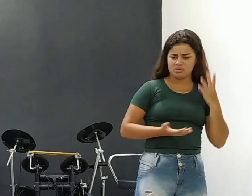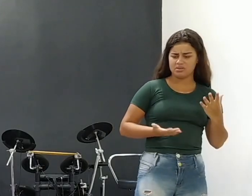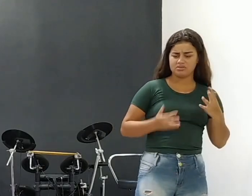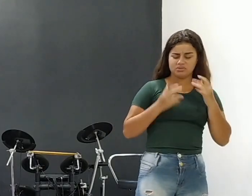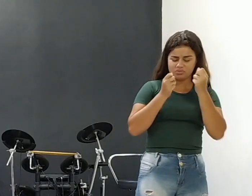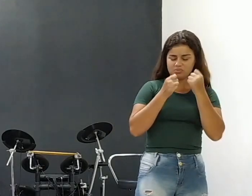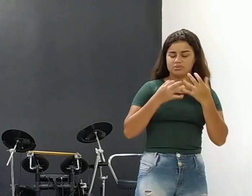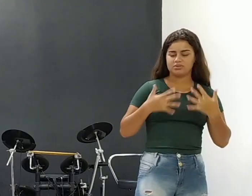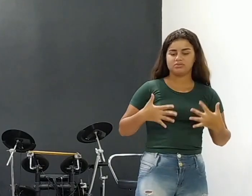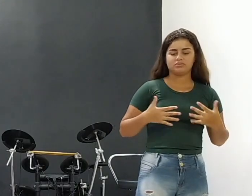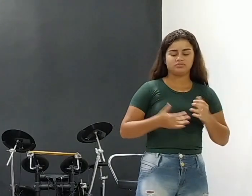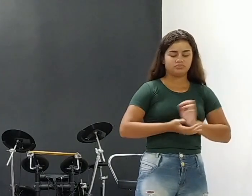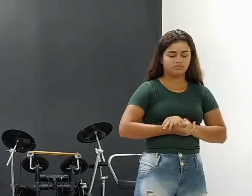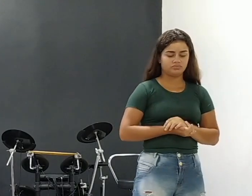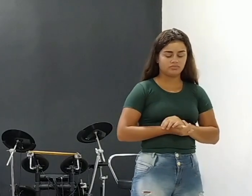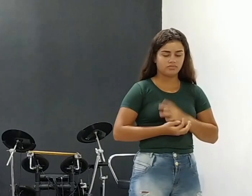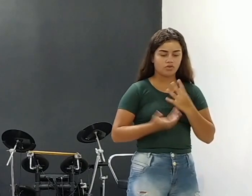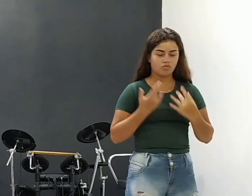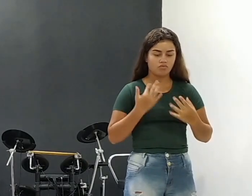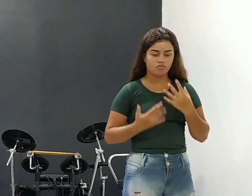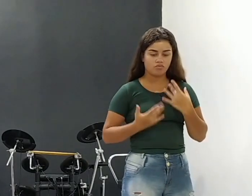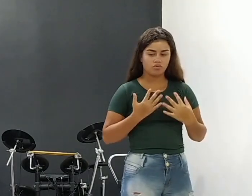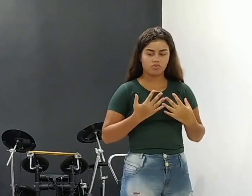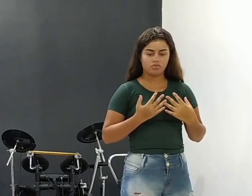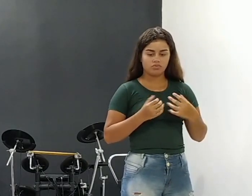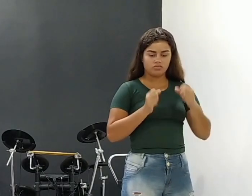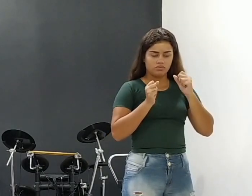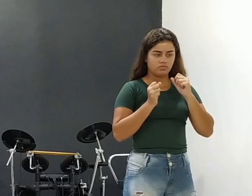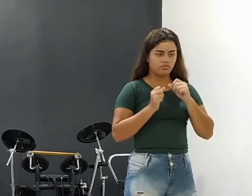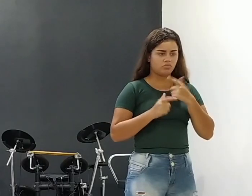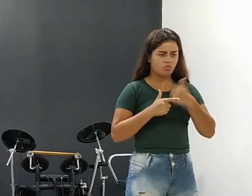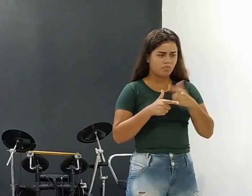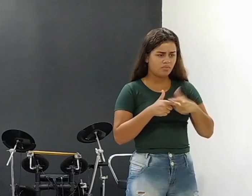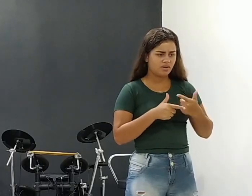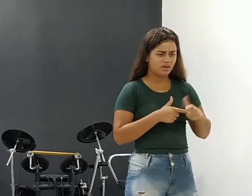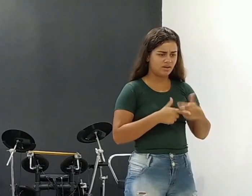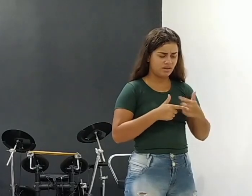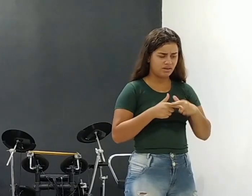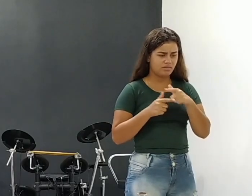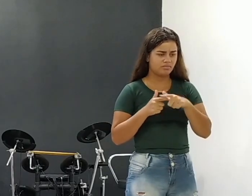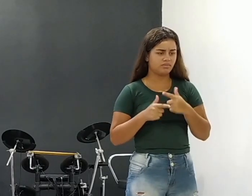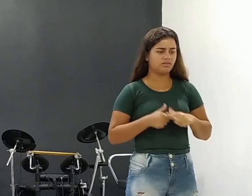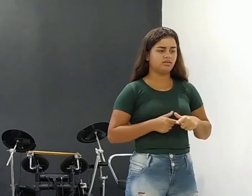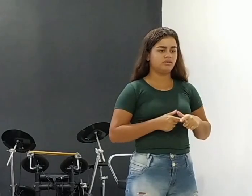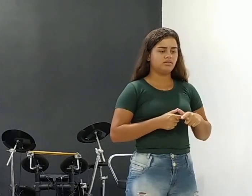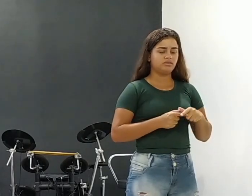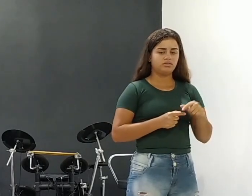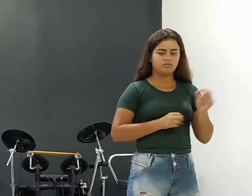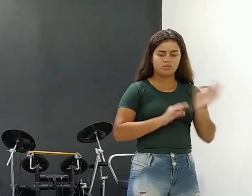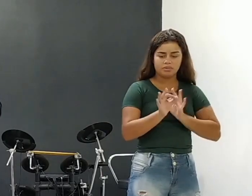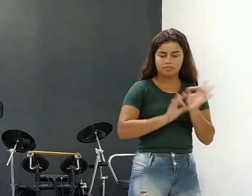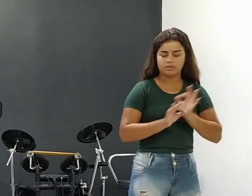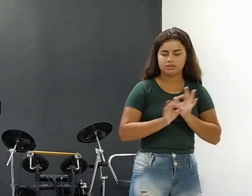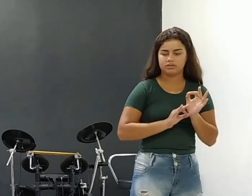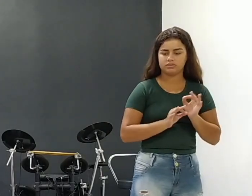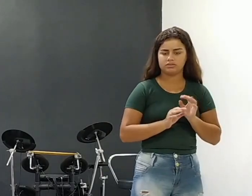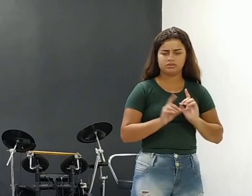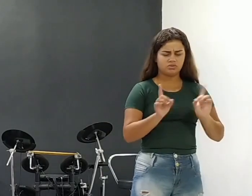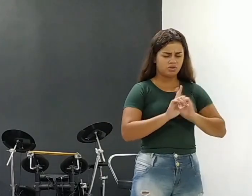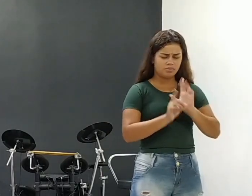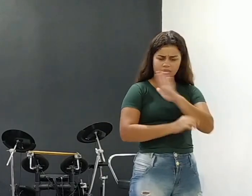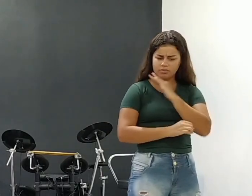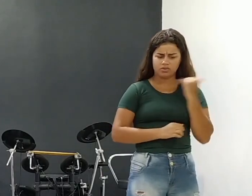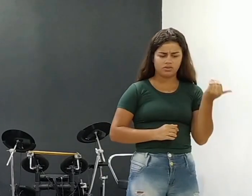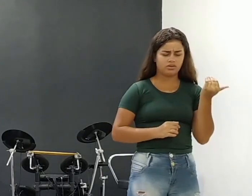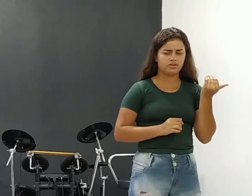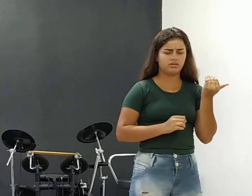explico, irmão. O fogo que você foi lançado, a fornalha que prepararam para você, não é para te matar,